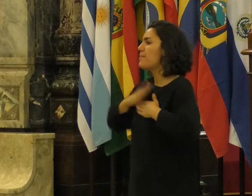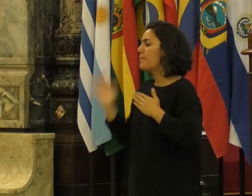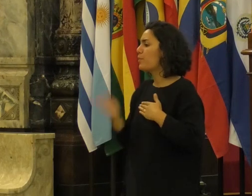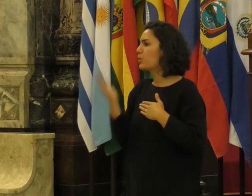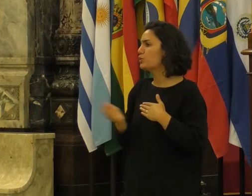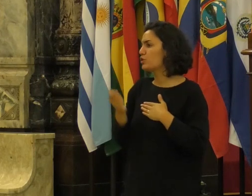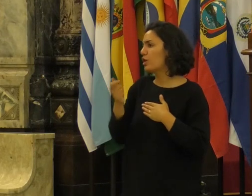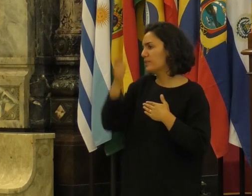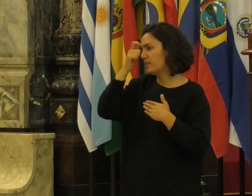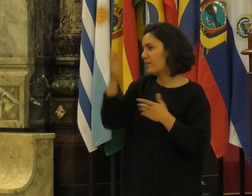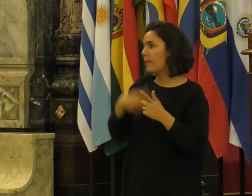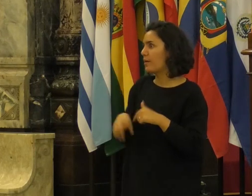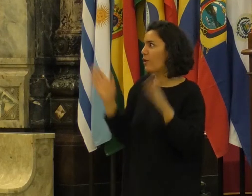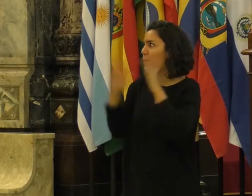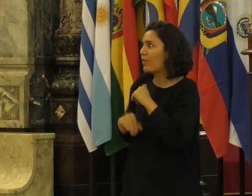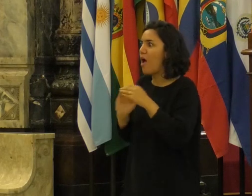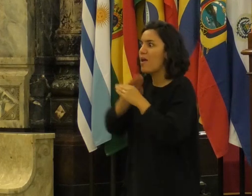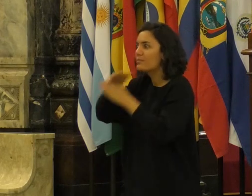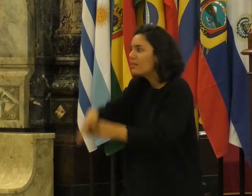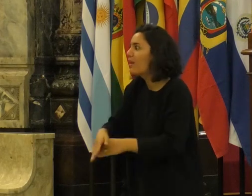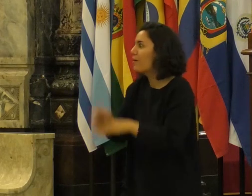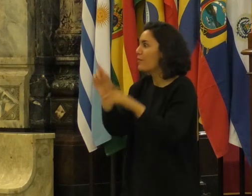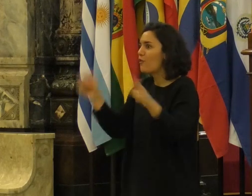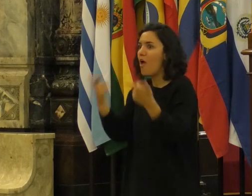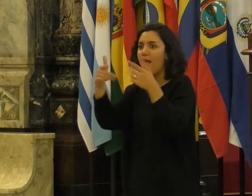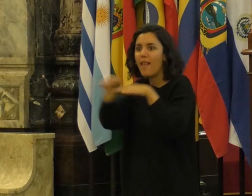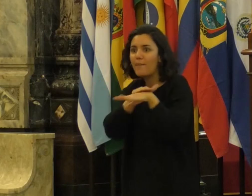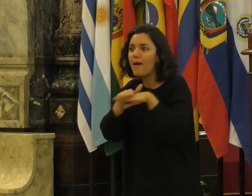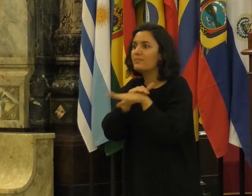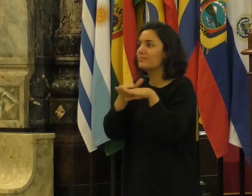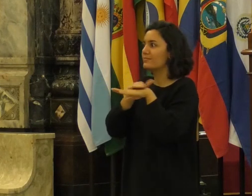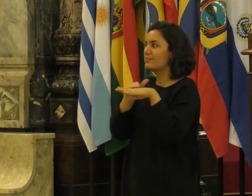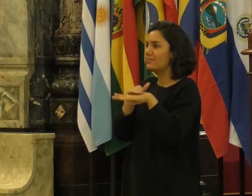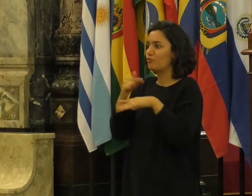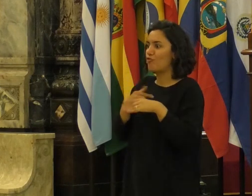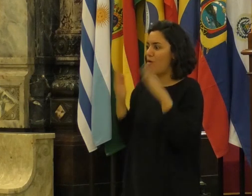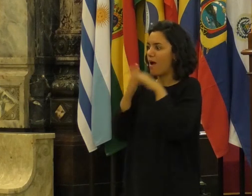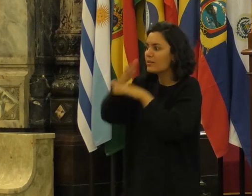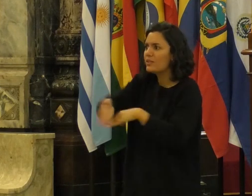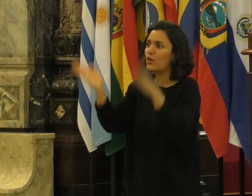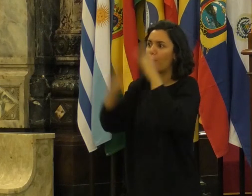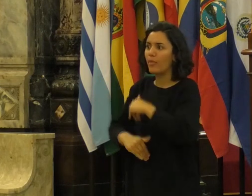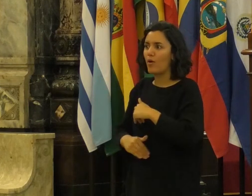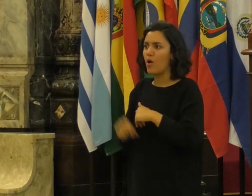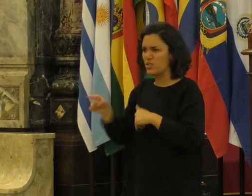porque está en la base que está en nuestra posible base de acceso.